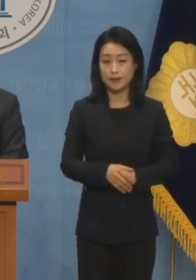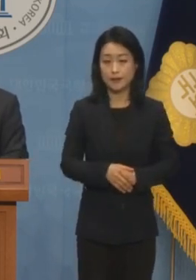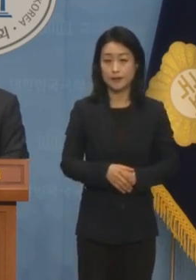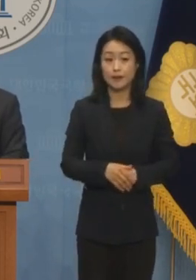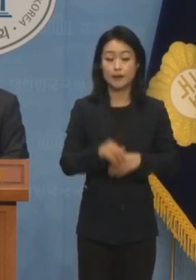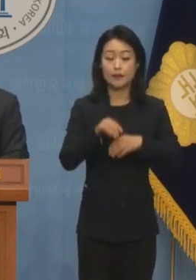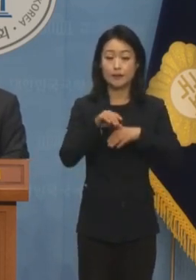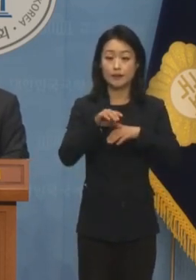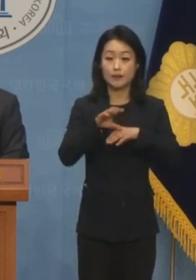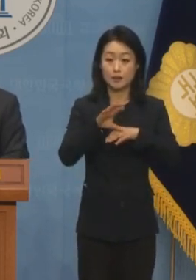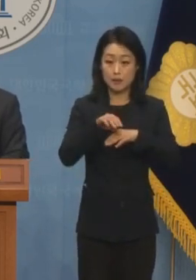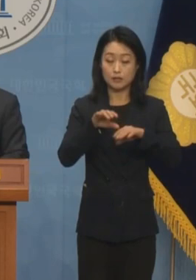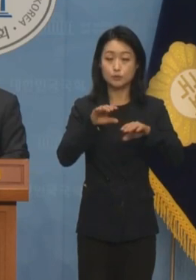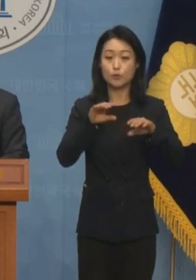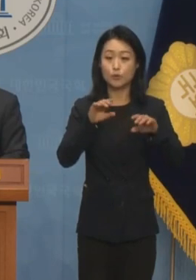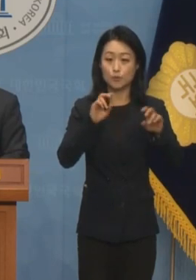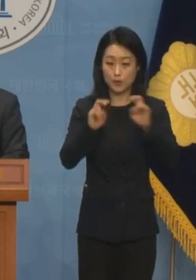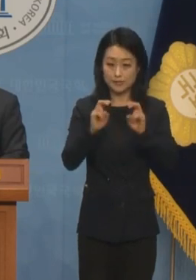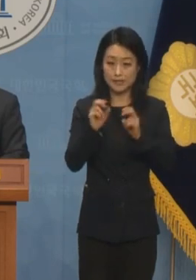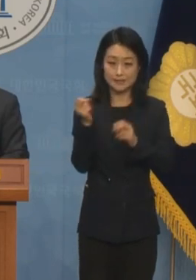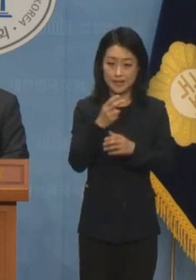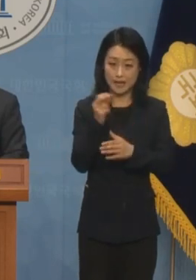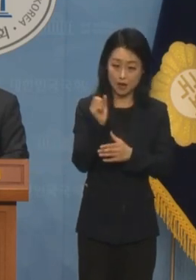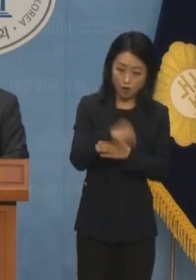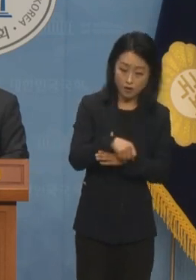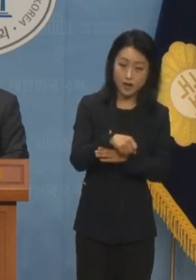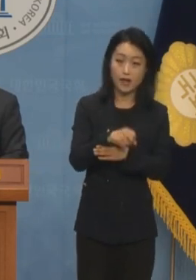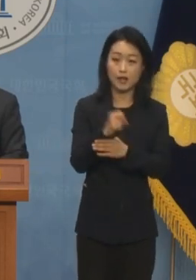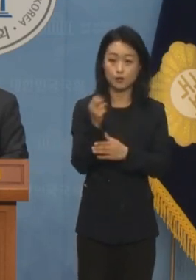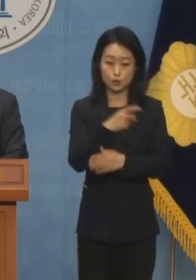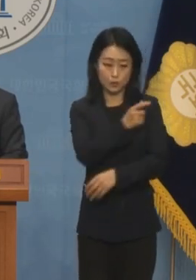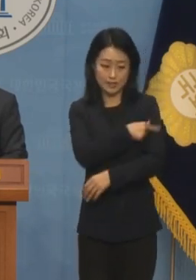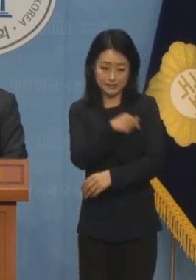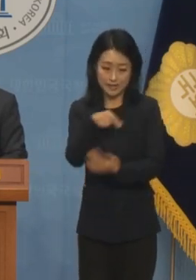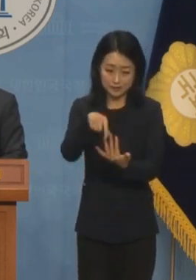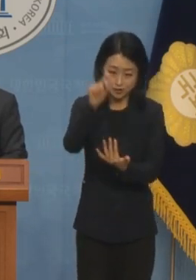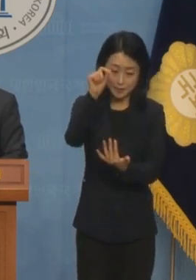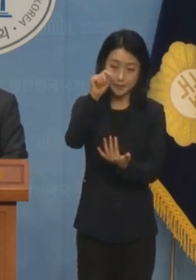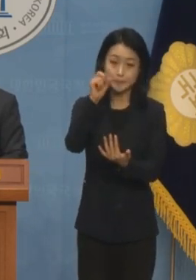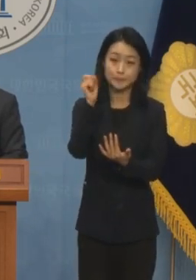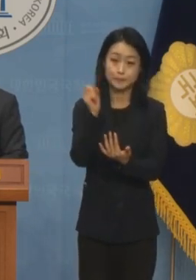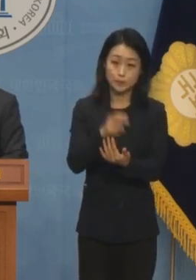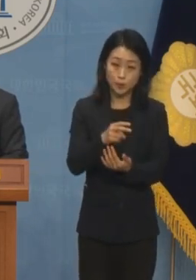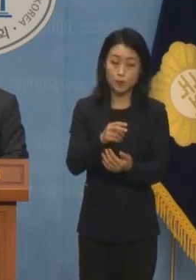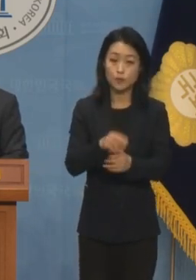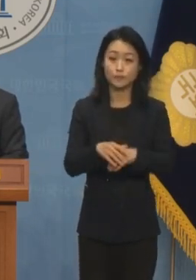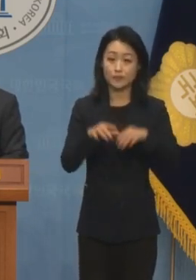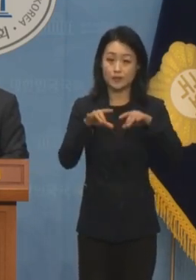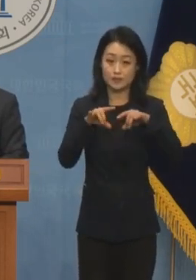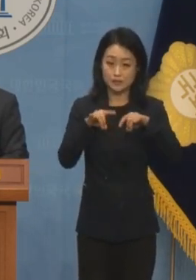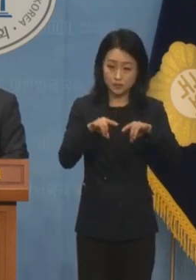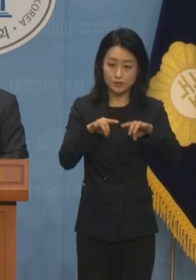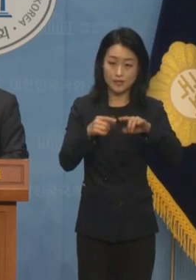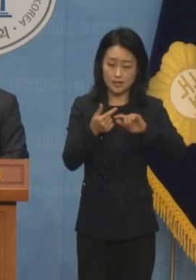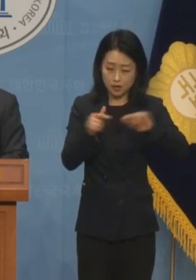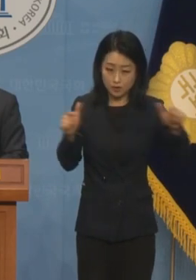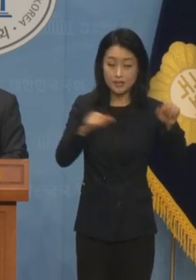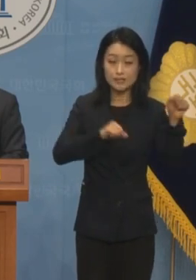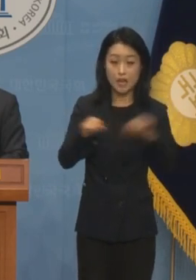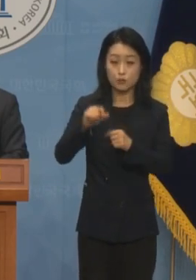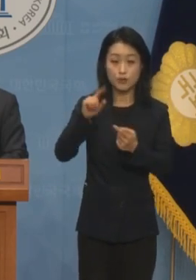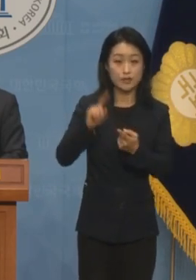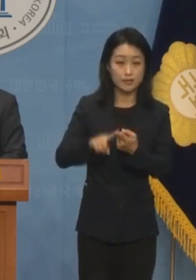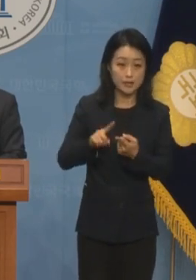방송사 재허가와 제재심의, 공영방송 이사선임과 통신정책 수립 등의 모든 행위의